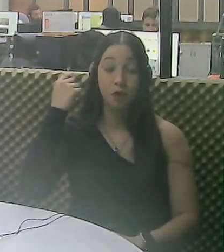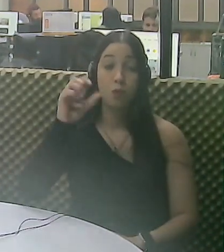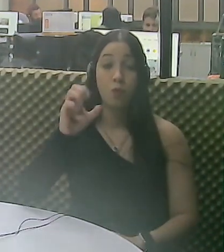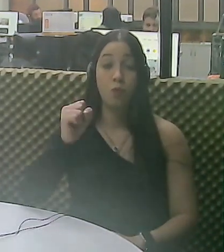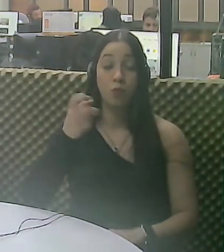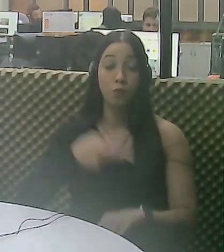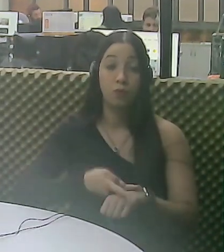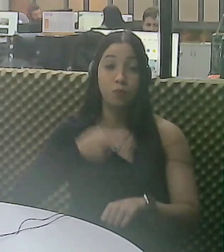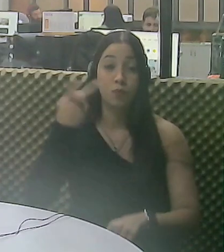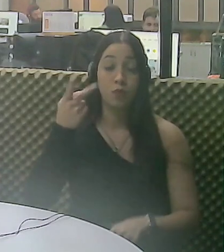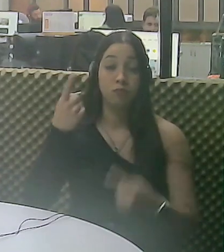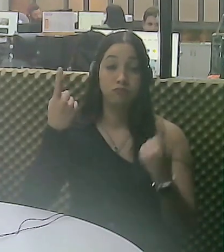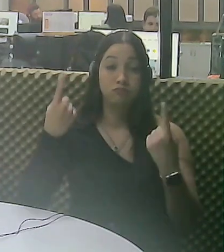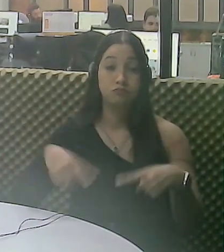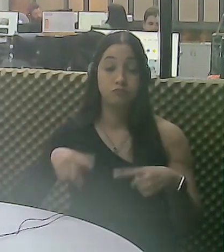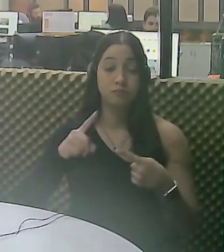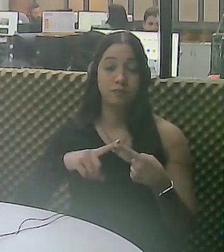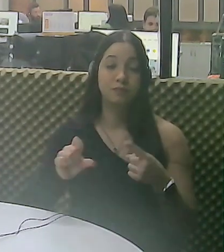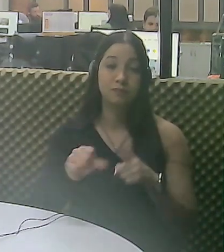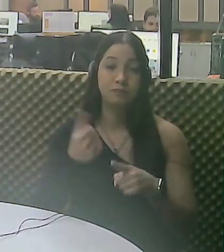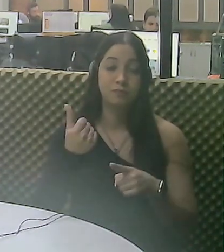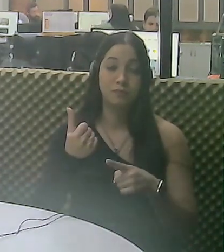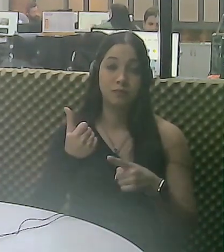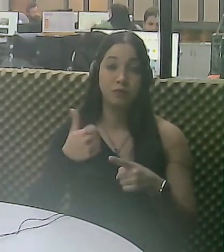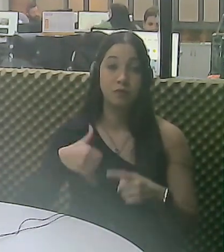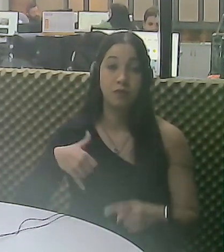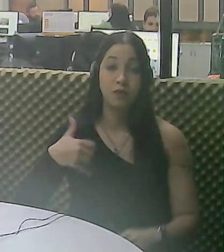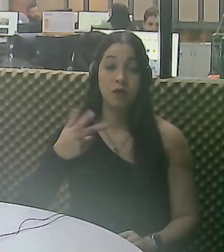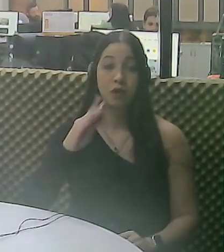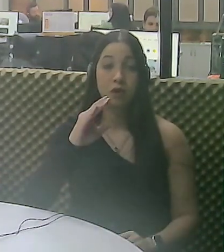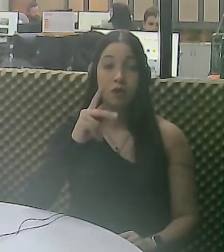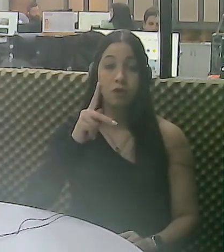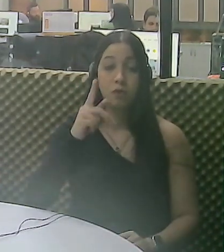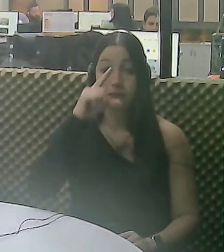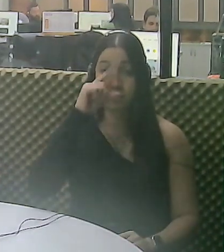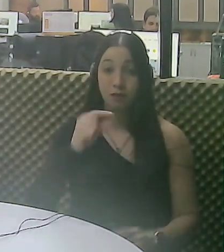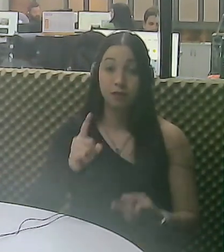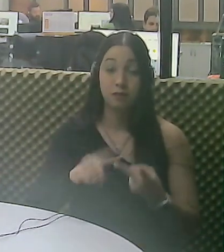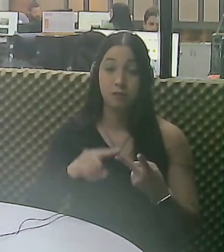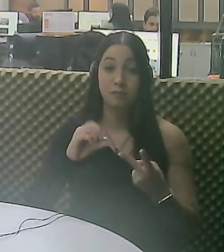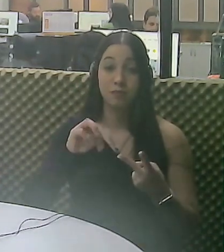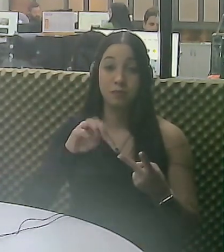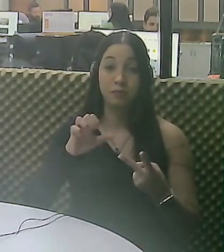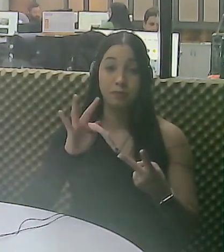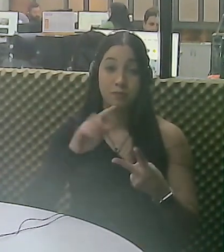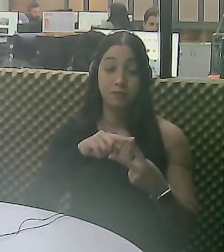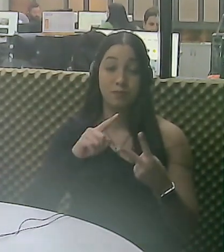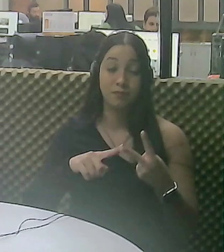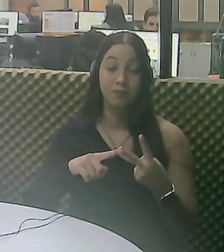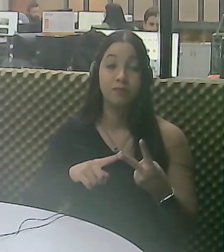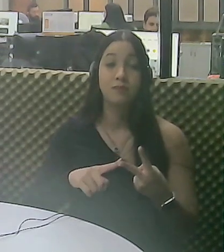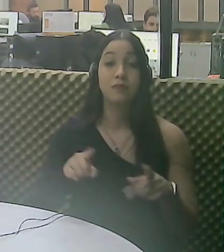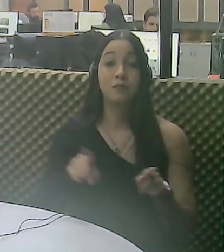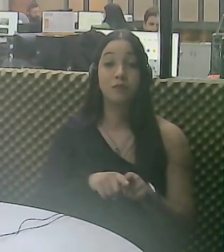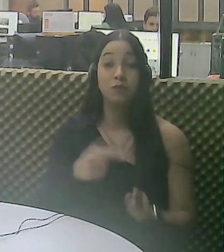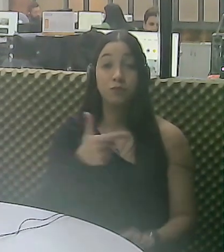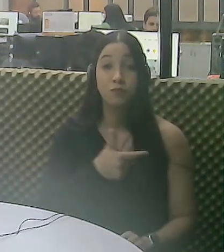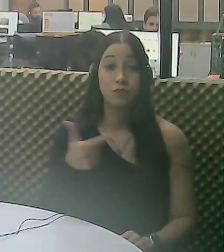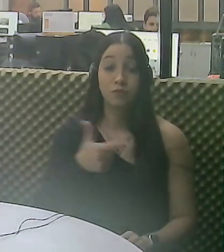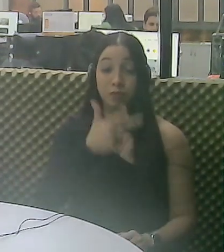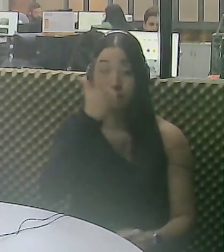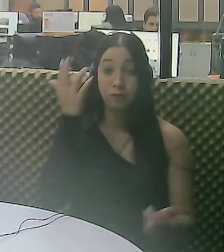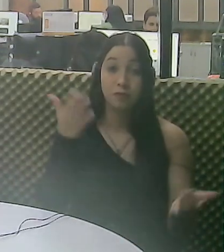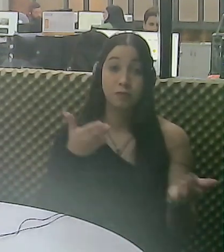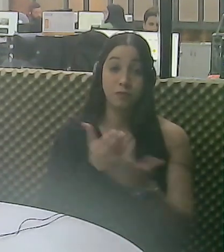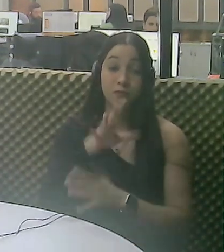troféus em torneios, como a primeira Copa Sul Cup Triângulo e a Copa IMEF, além de ter 22 atletas aprovados